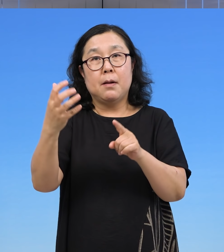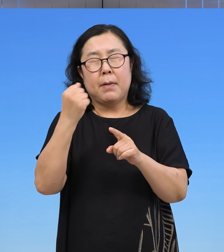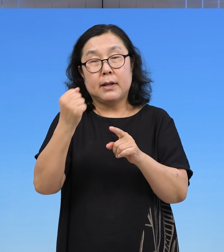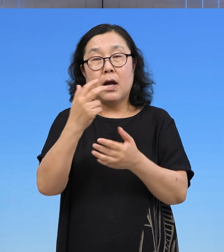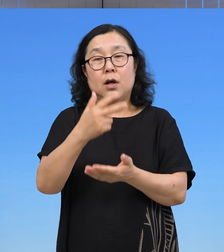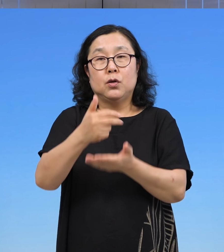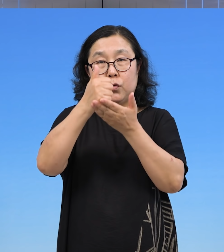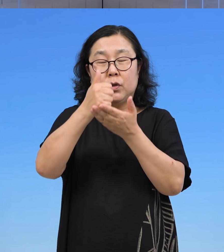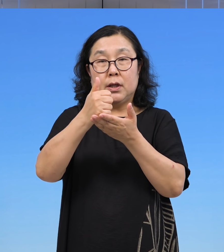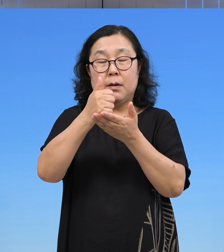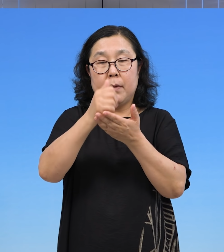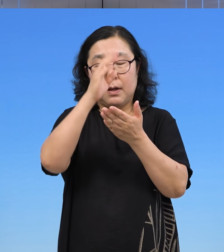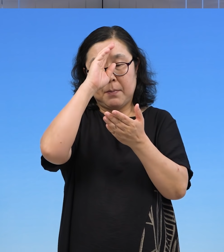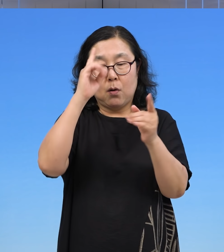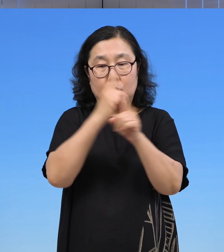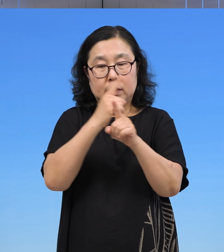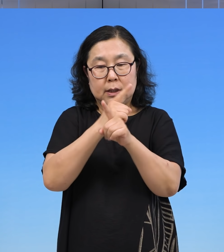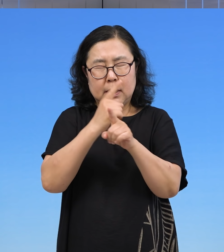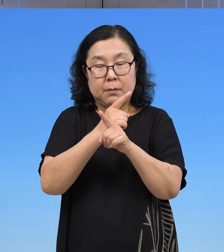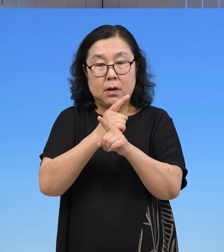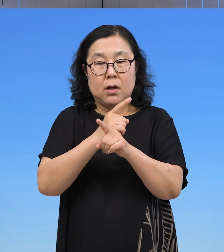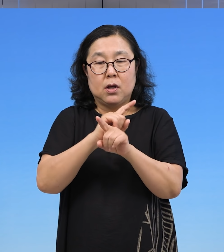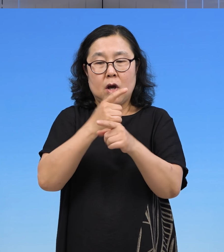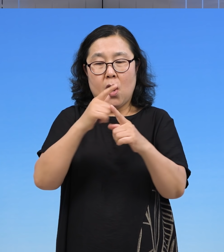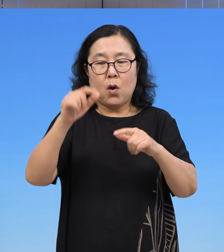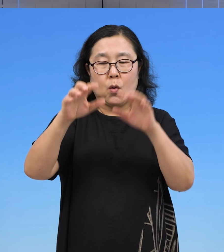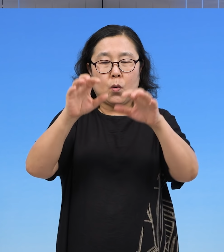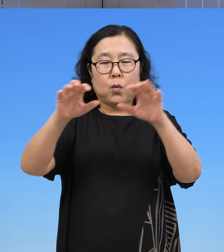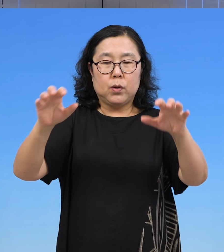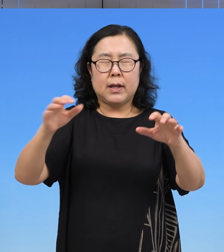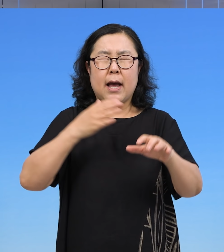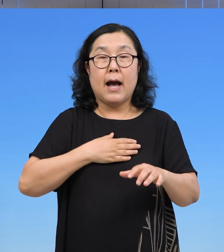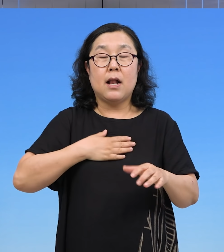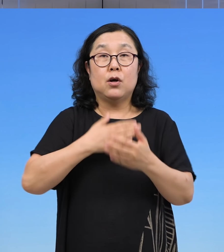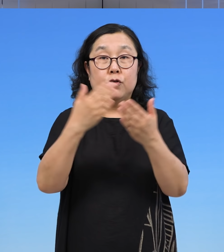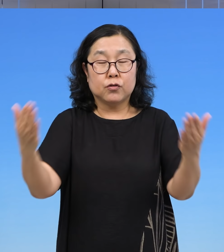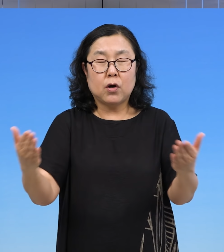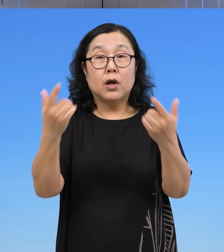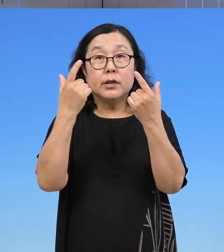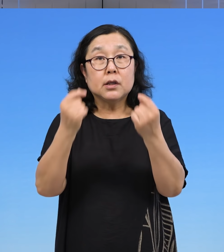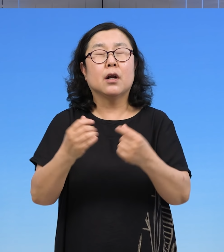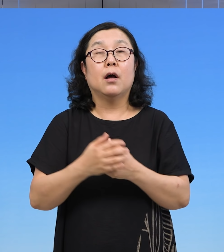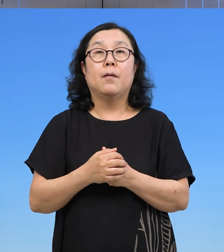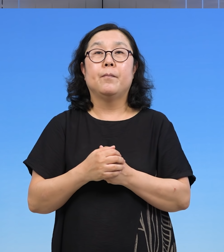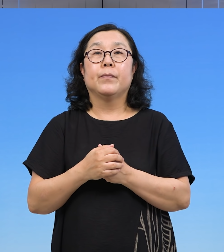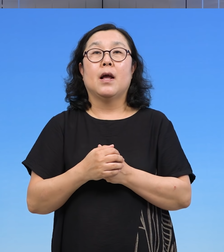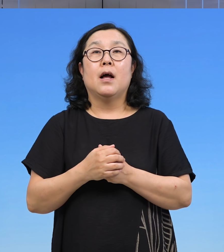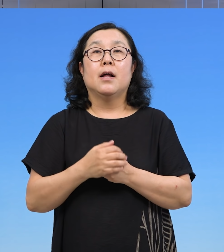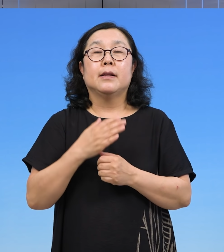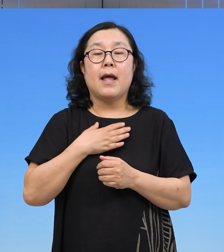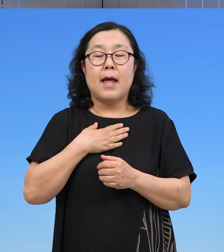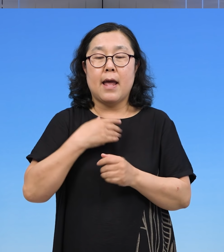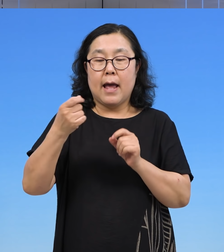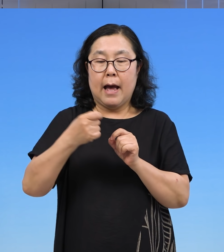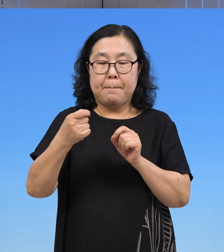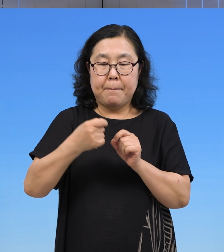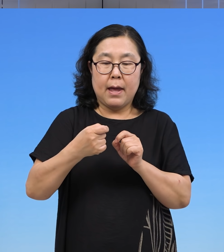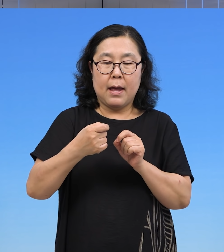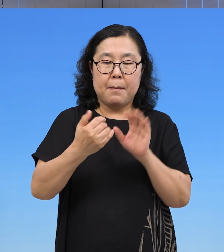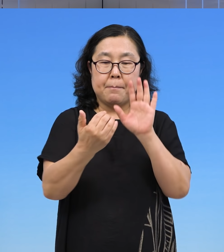되심을 그렇게 만방에 알릴 수 있었던 것처럼 오늘 저와 여러분 앞에 가로막혀 있는 난관은 하나님보다 큰 거